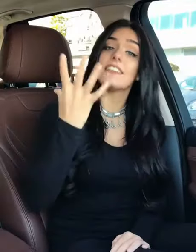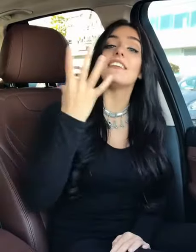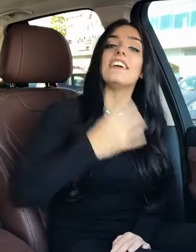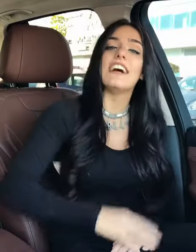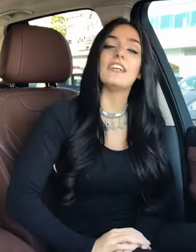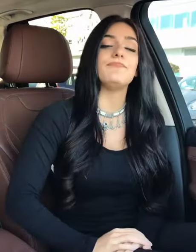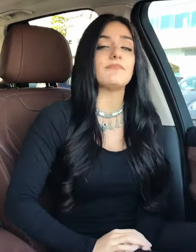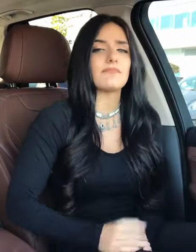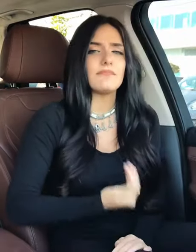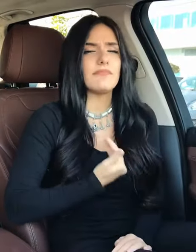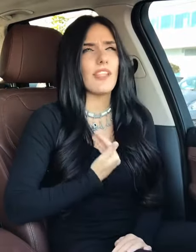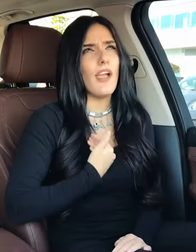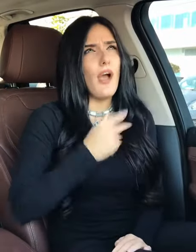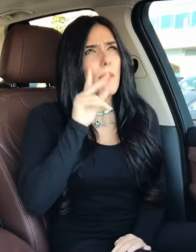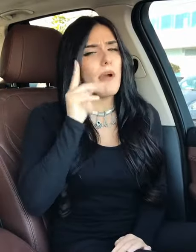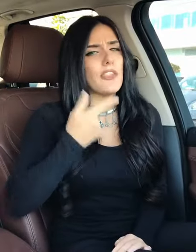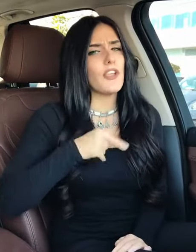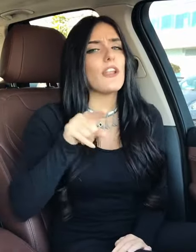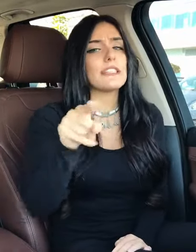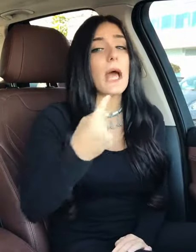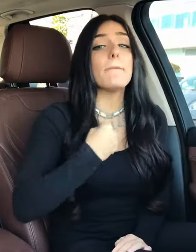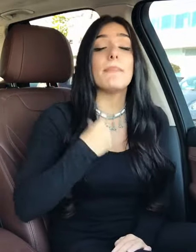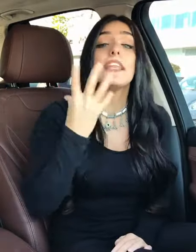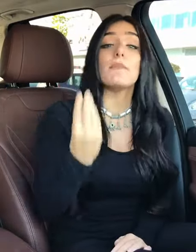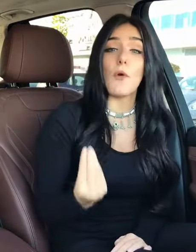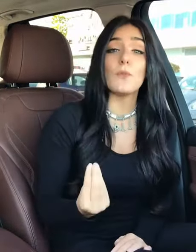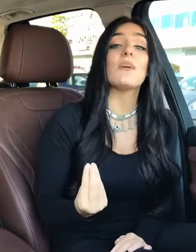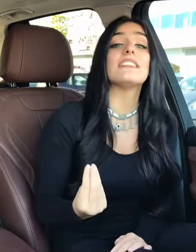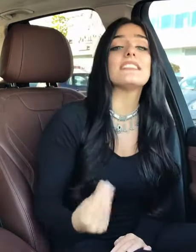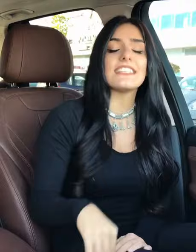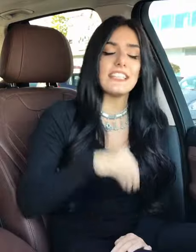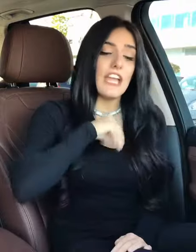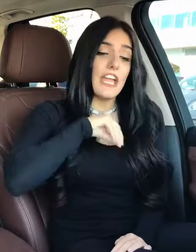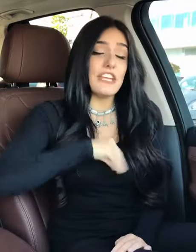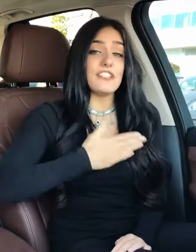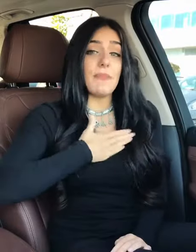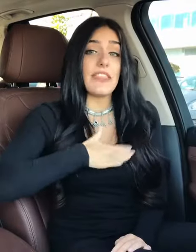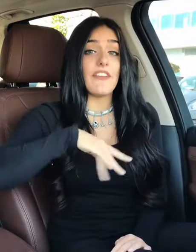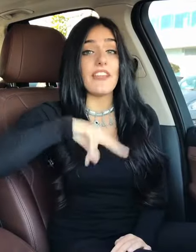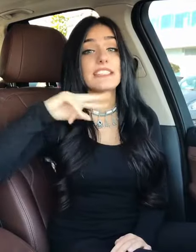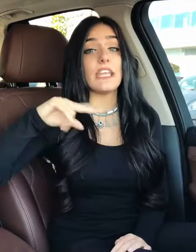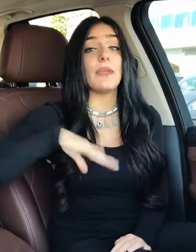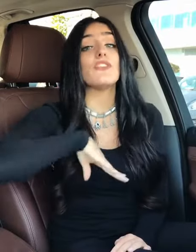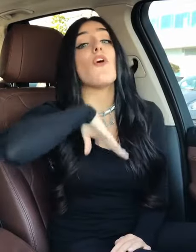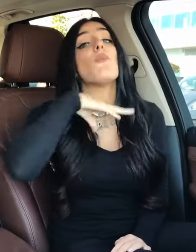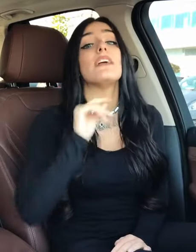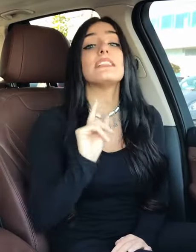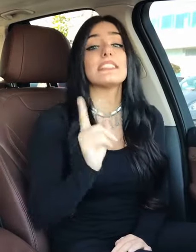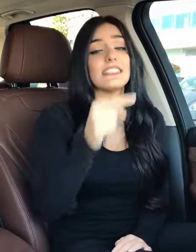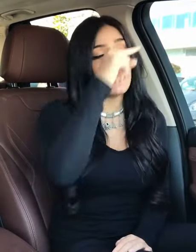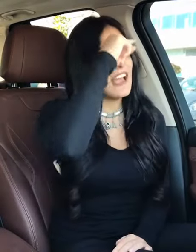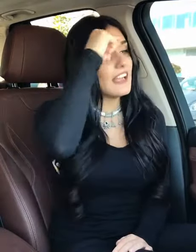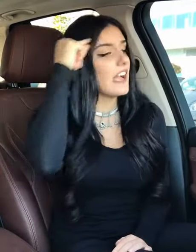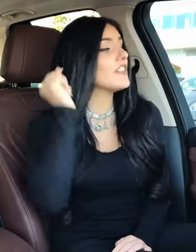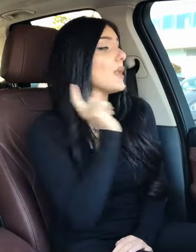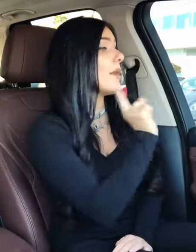çıkarım. Bana göre sen benim olmalısın. İçime nefes gibi dolmalısın. Kaderine